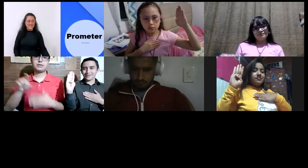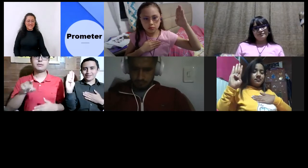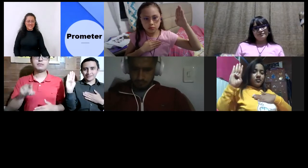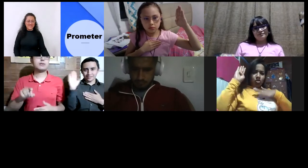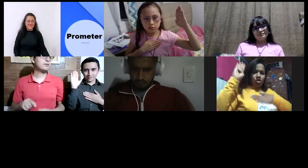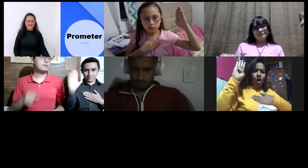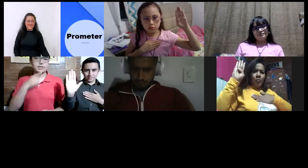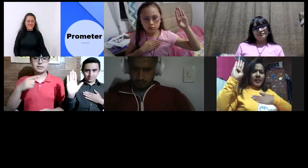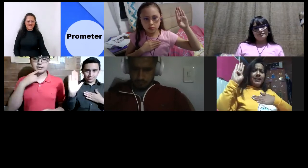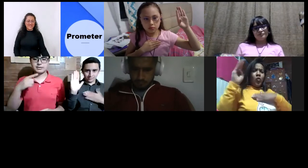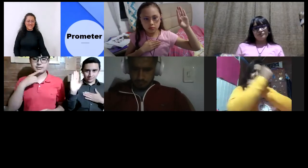Prometer. Muy bien.